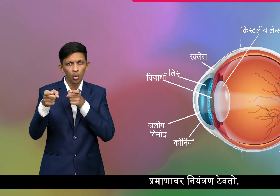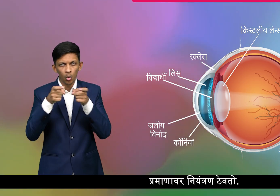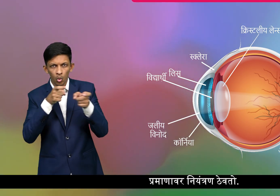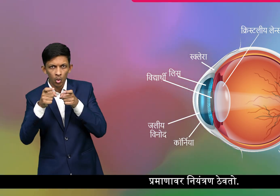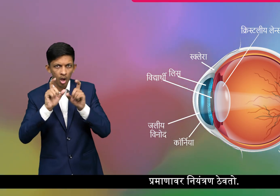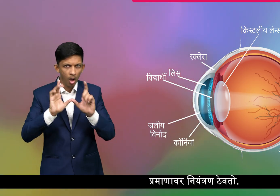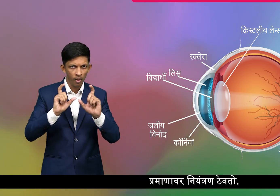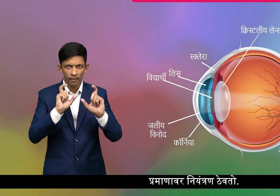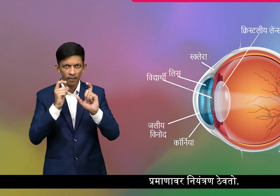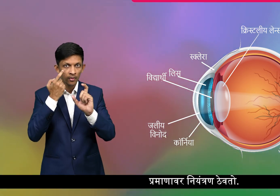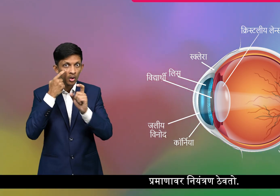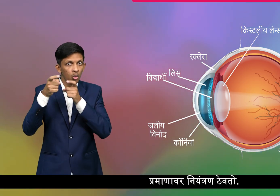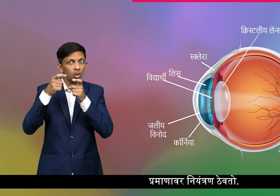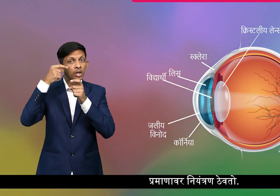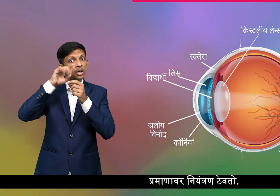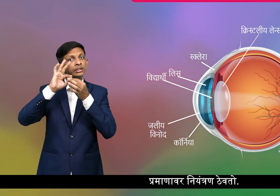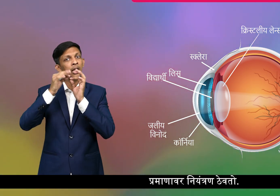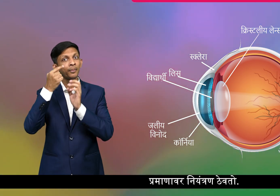प्रमाणावर नियंत्रण ठेवतो.